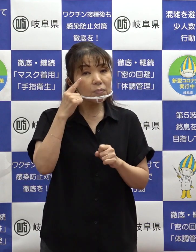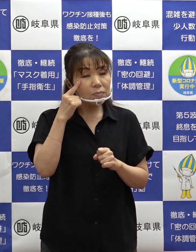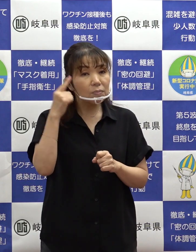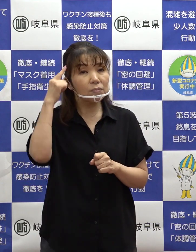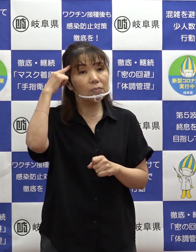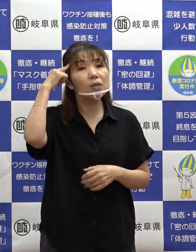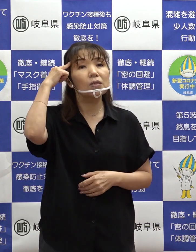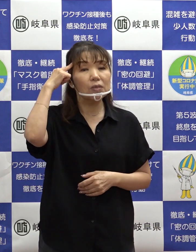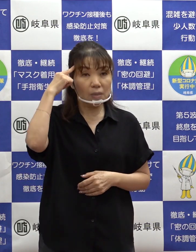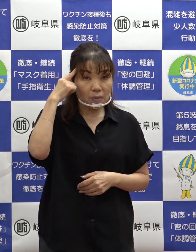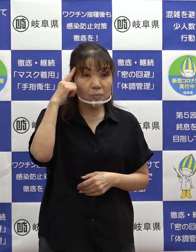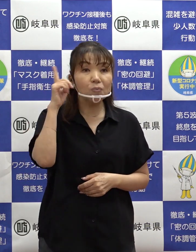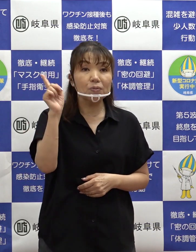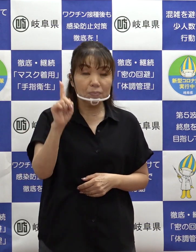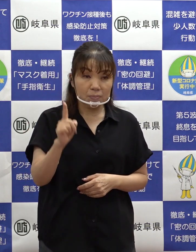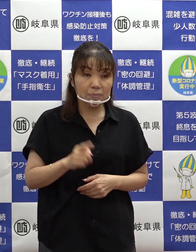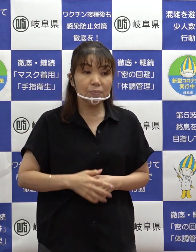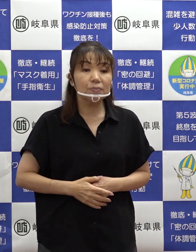は、